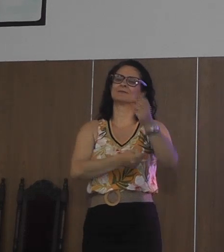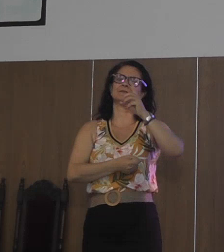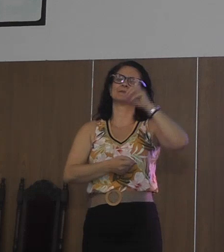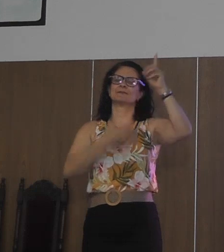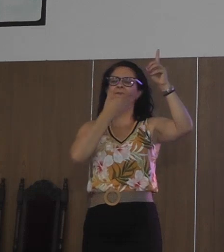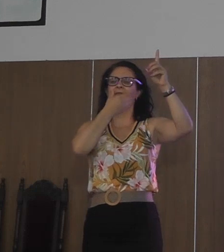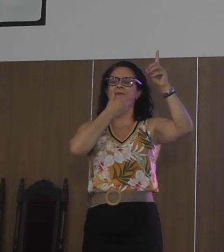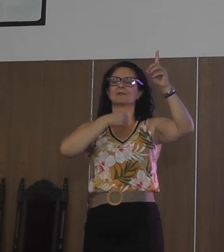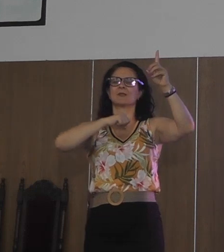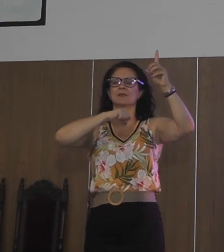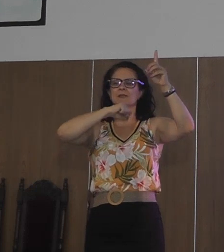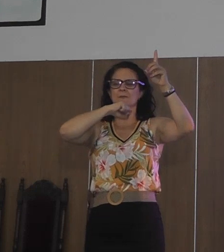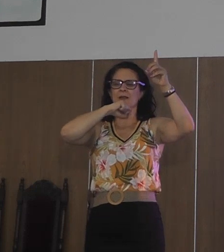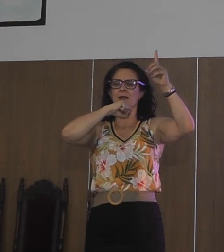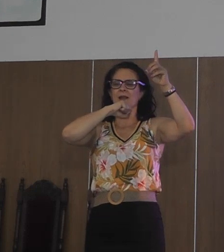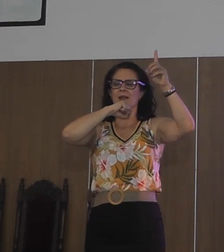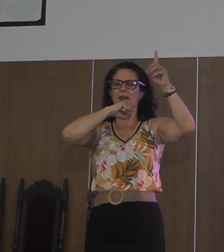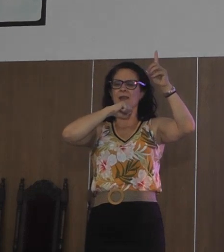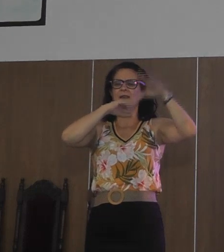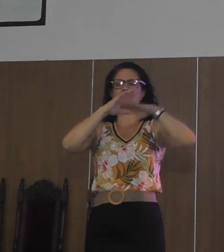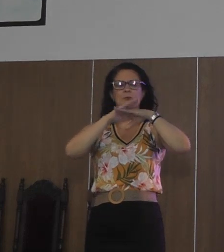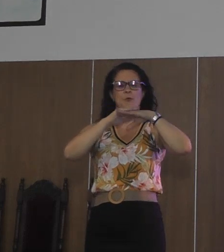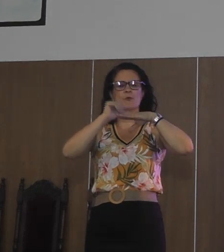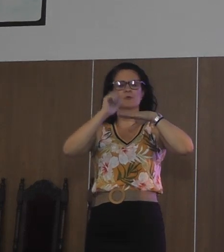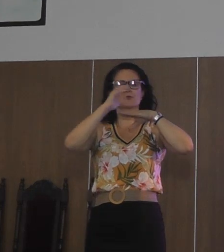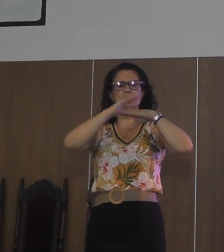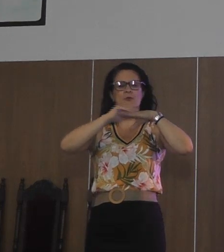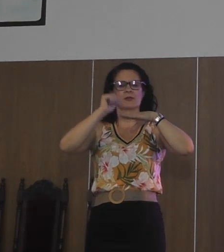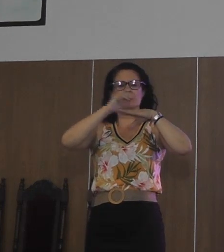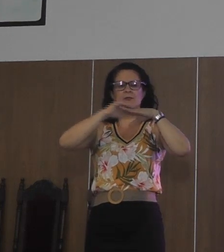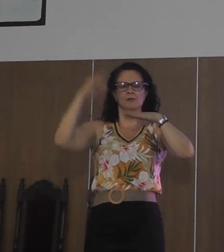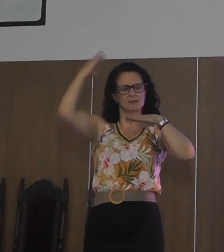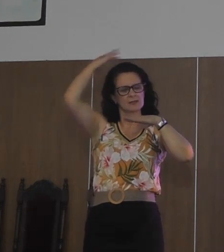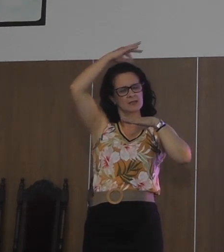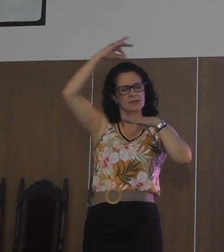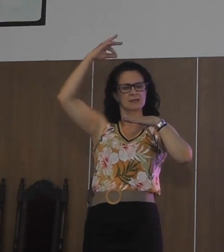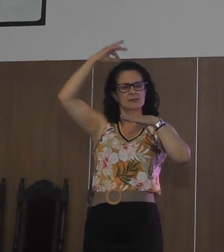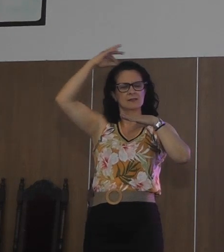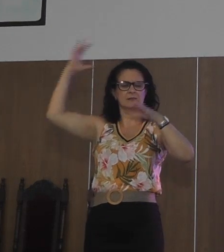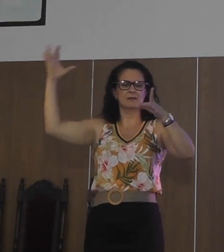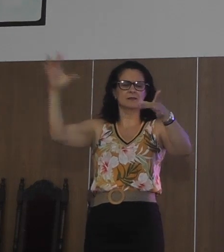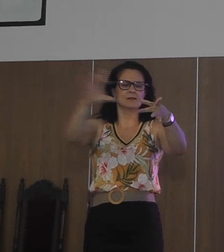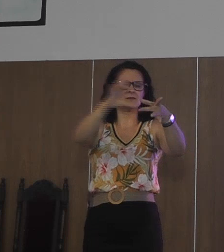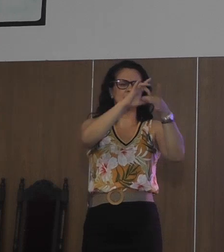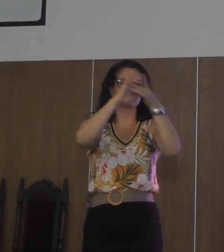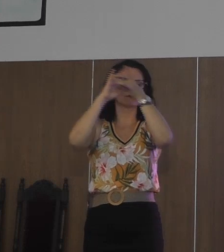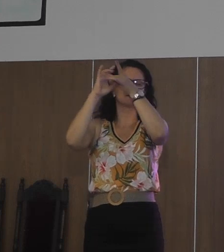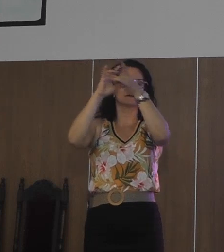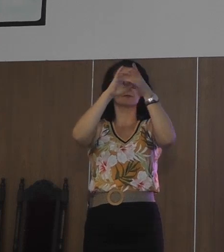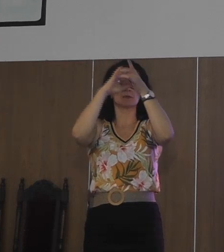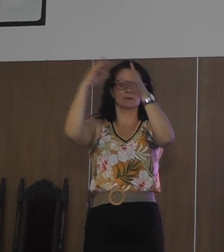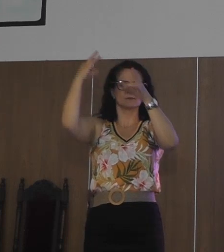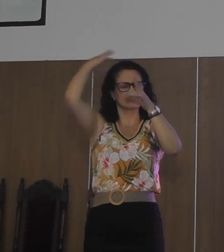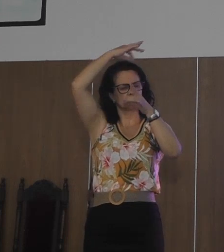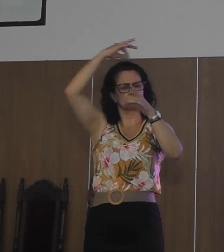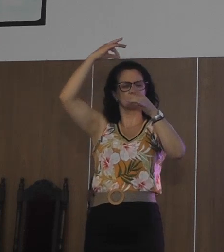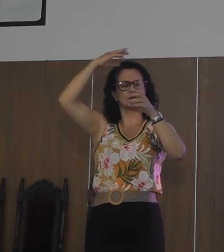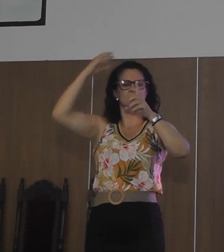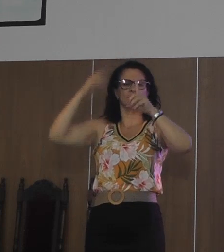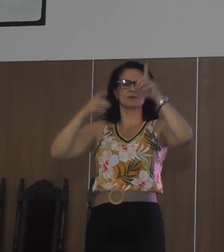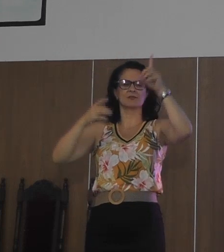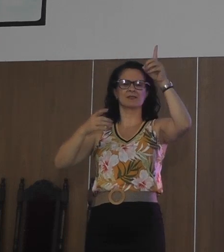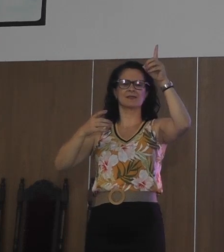as santas e doces consolações e a plena comunhão com o Espírito Santo de Deus